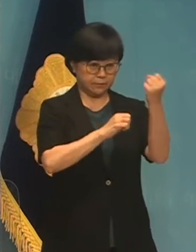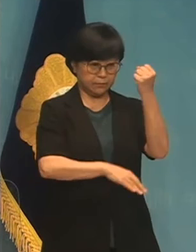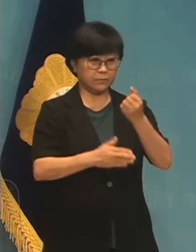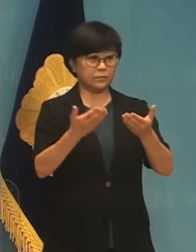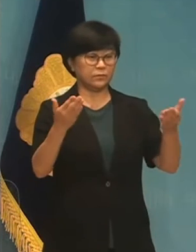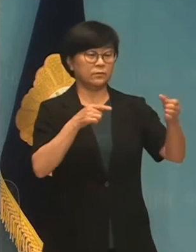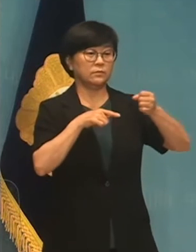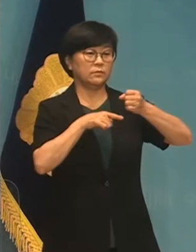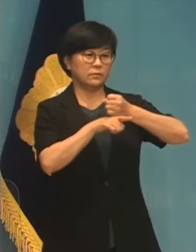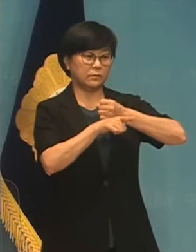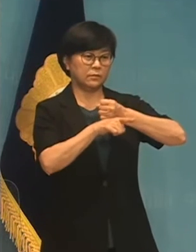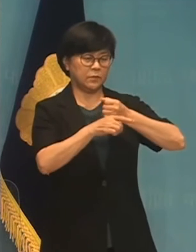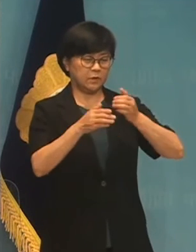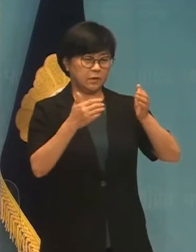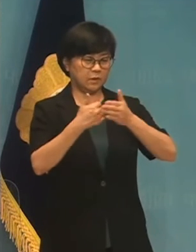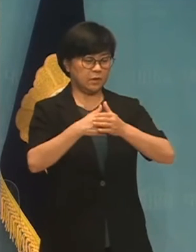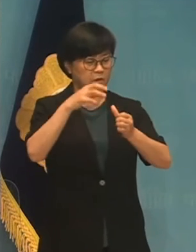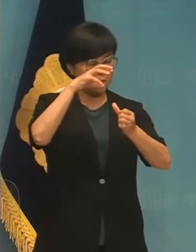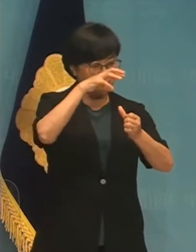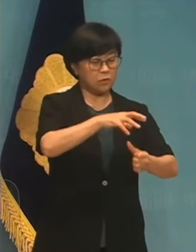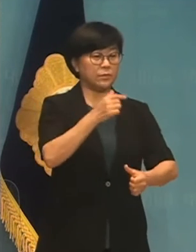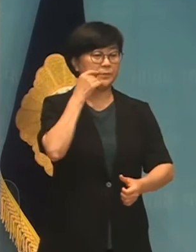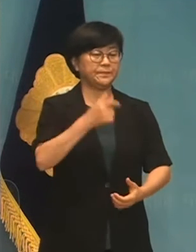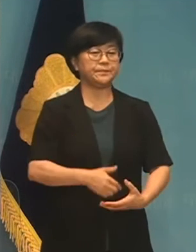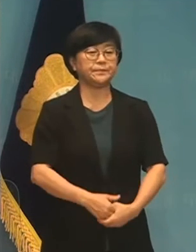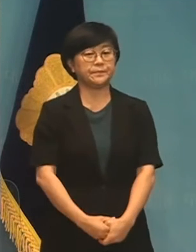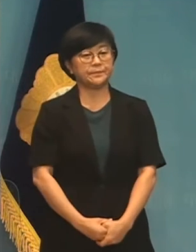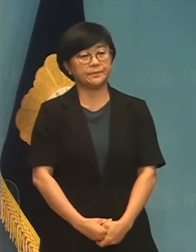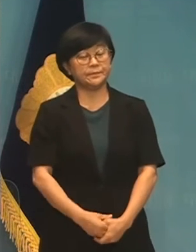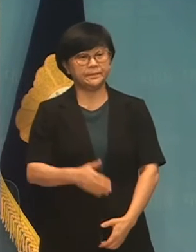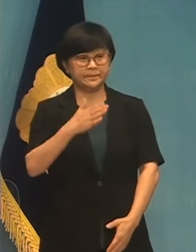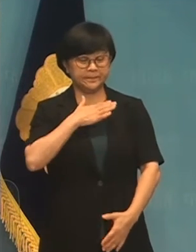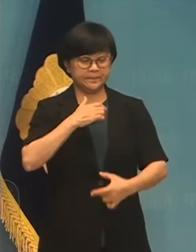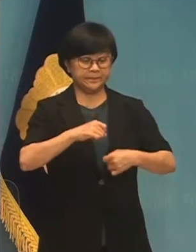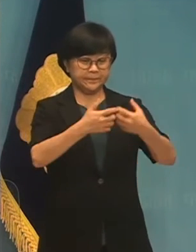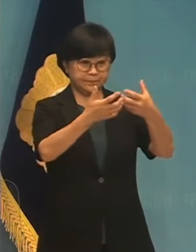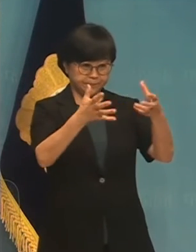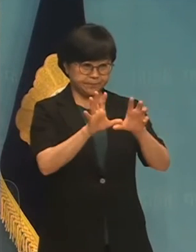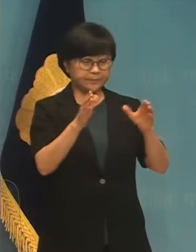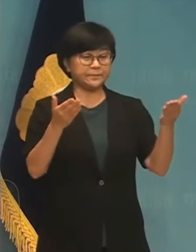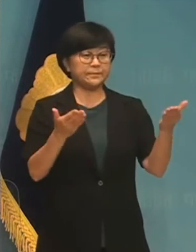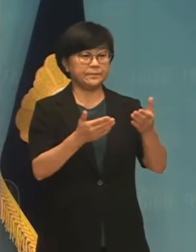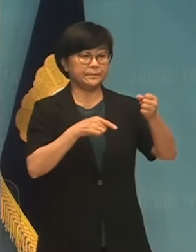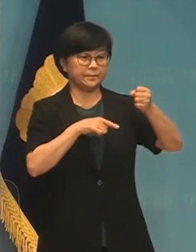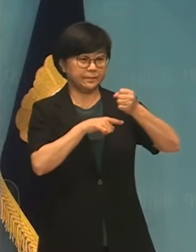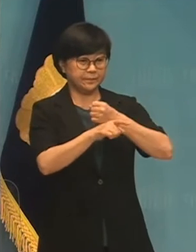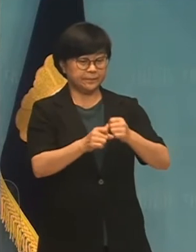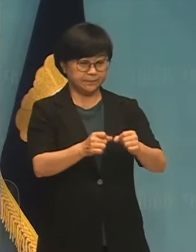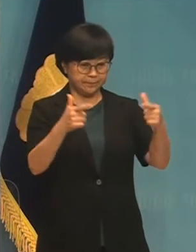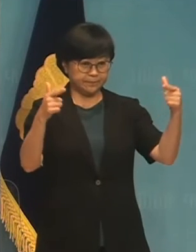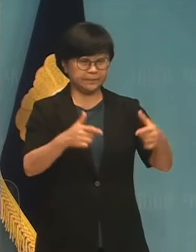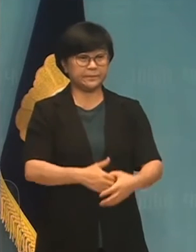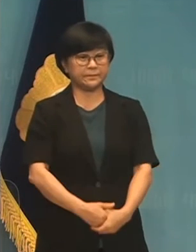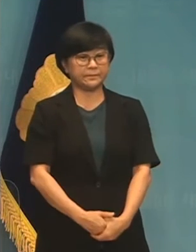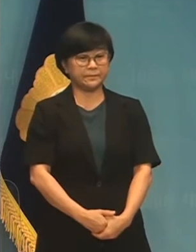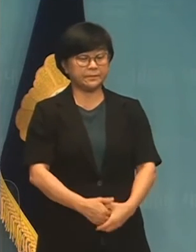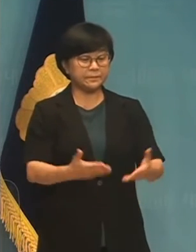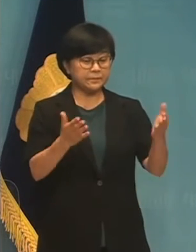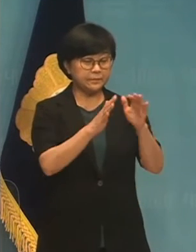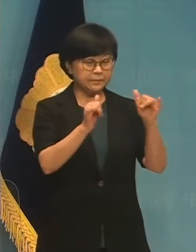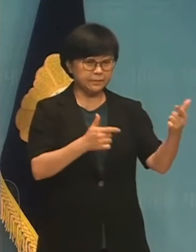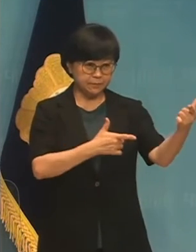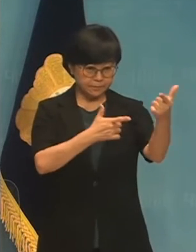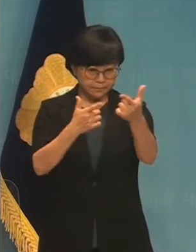노동의 의미에 좁게 가둘 수는 없습니다. 저와 정의당은 노동의 의미를 확장할 것입니다. 일하는